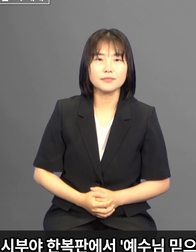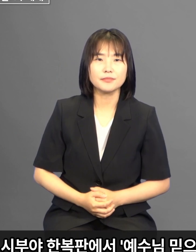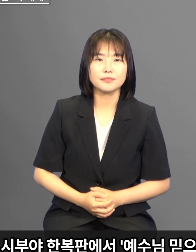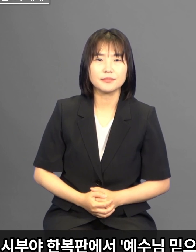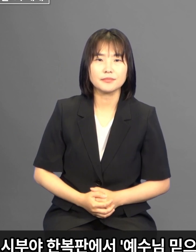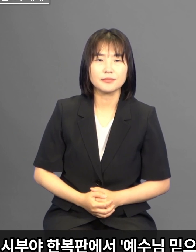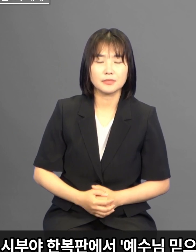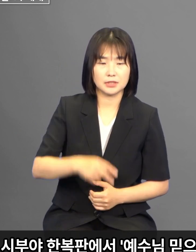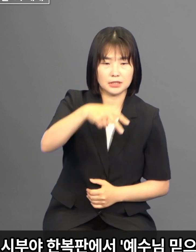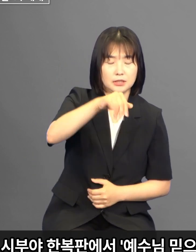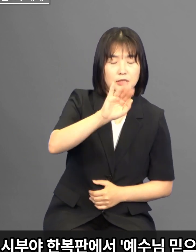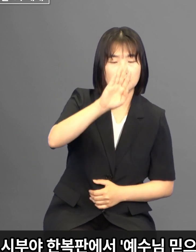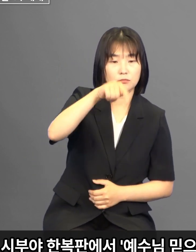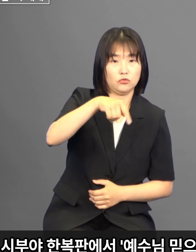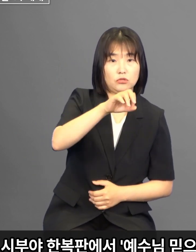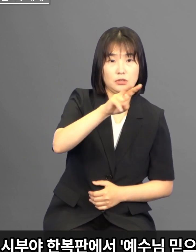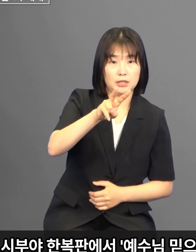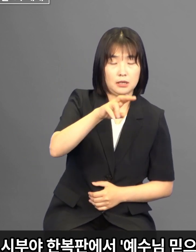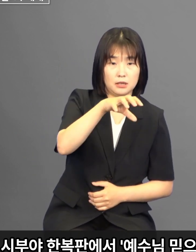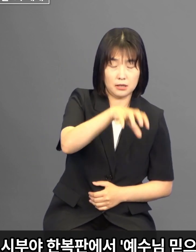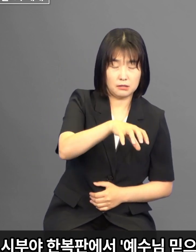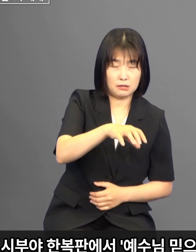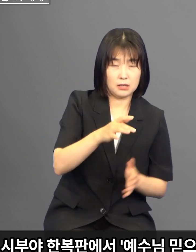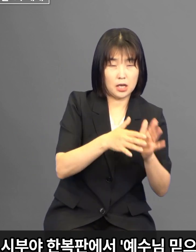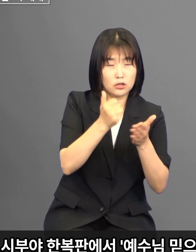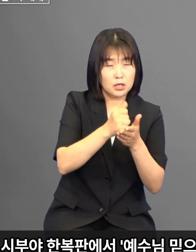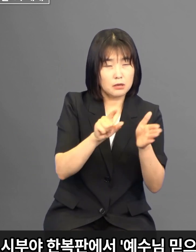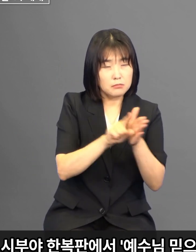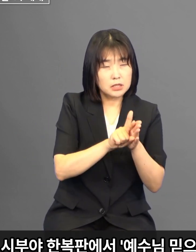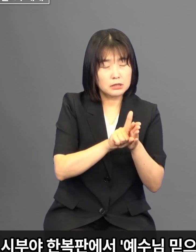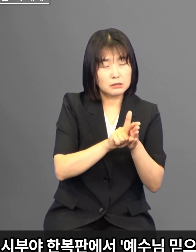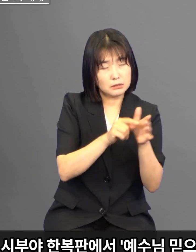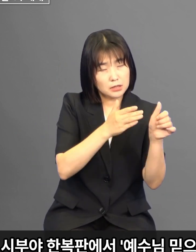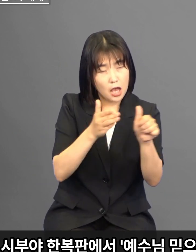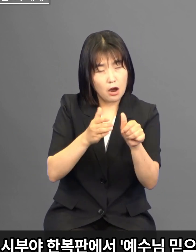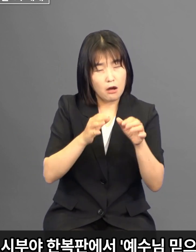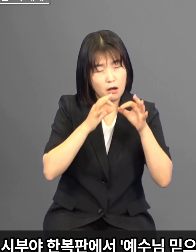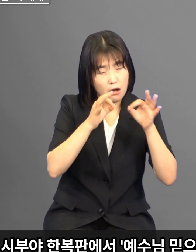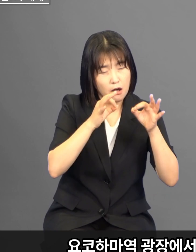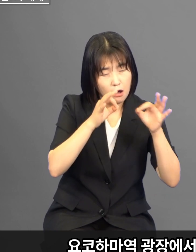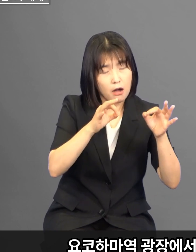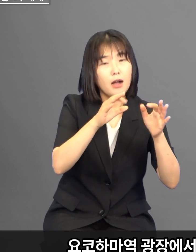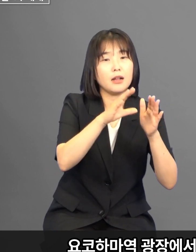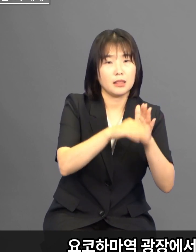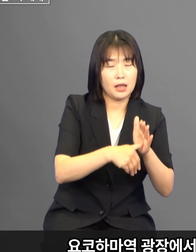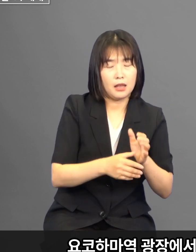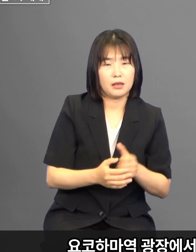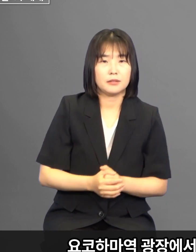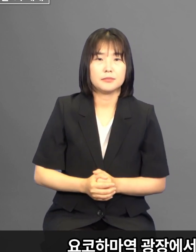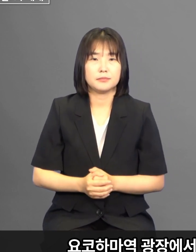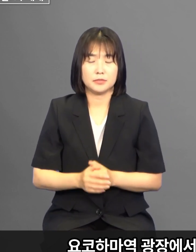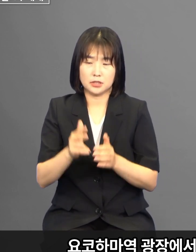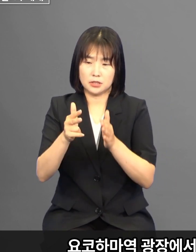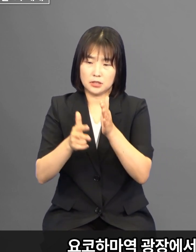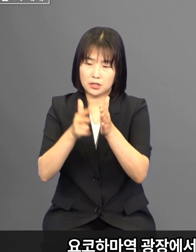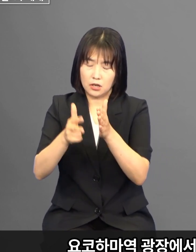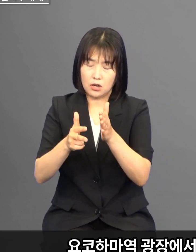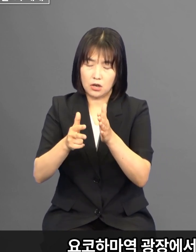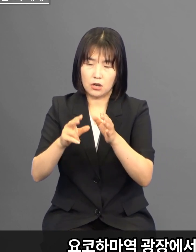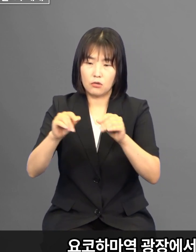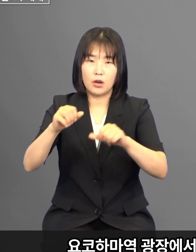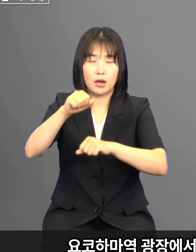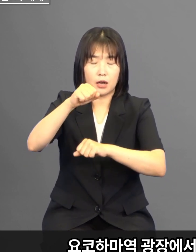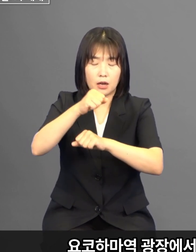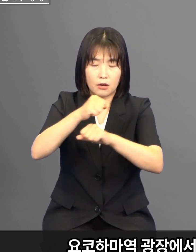시부야 한복판에서 예수님 믿으세요라고 일본어로 큰 소리로 외칠 때에도, 요코하마역 광장에서 일본어 찬양을